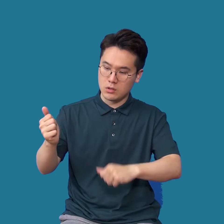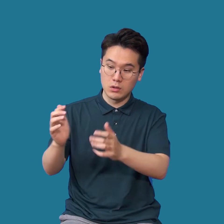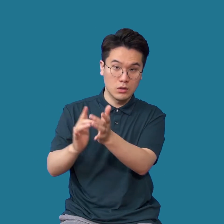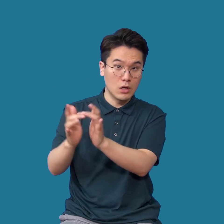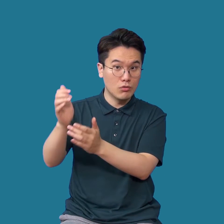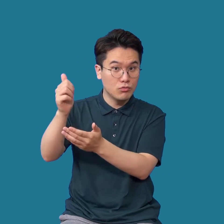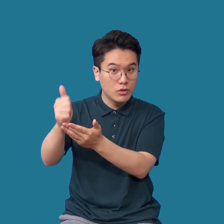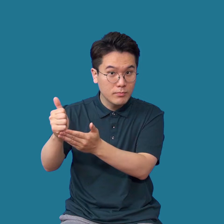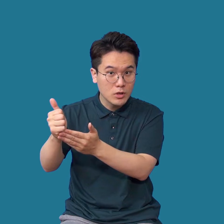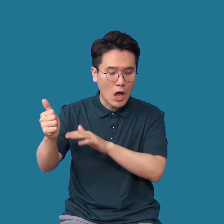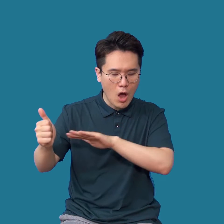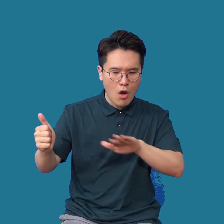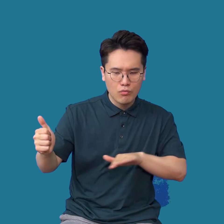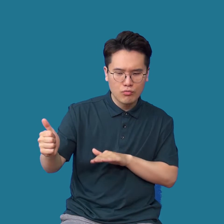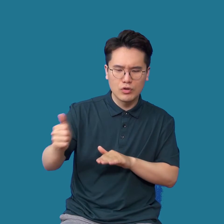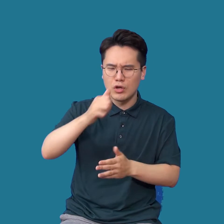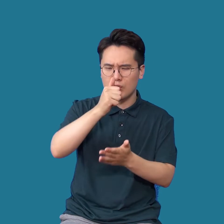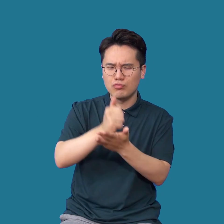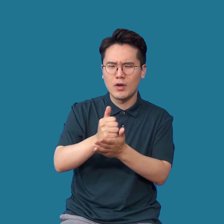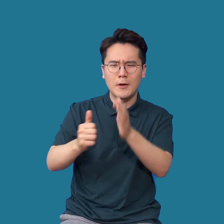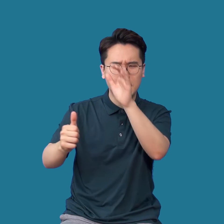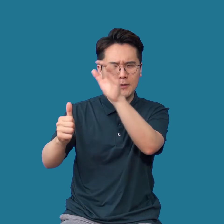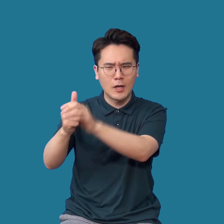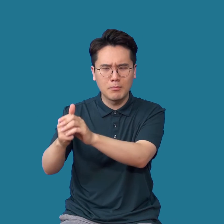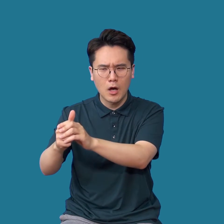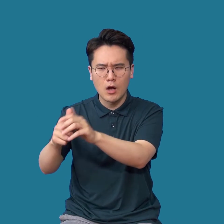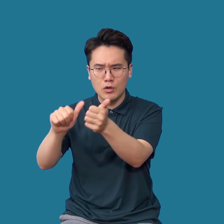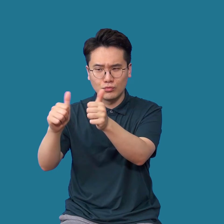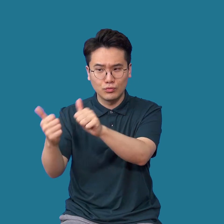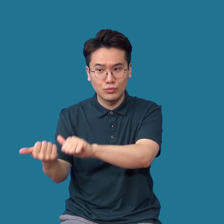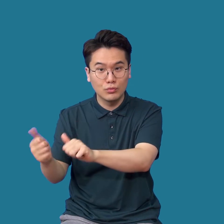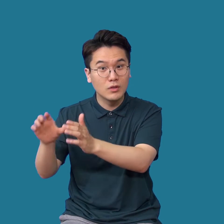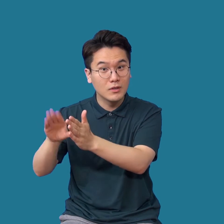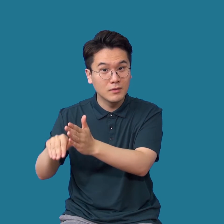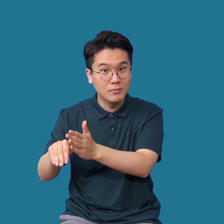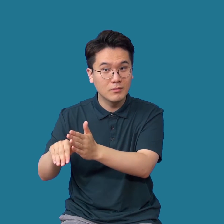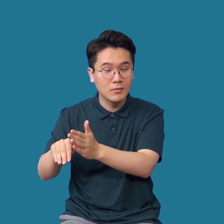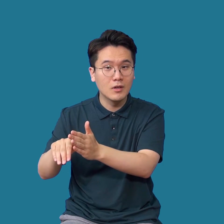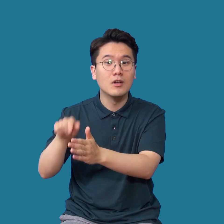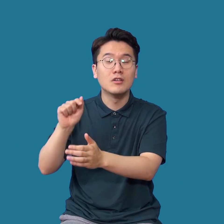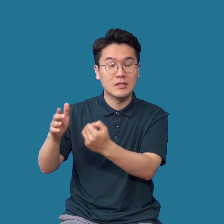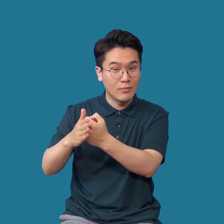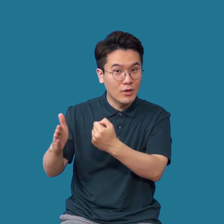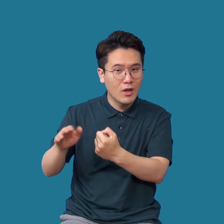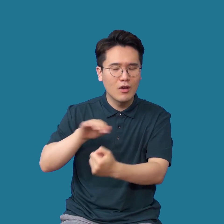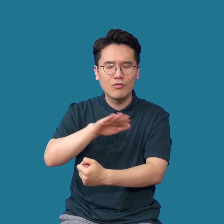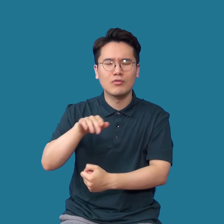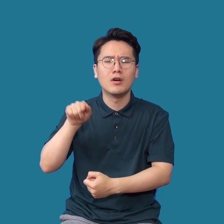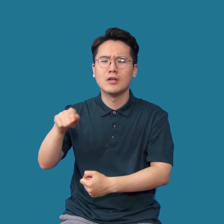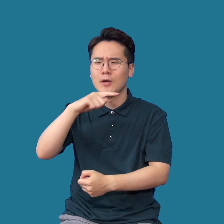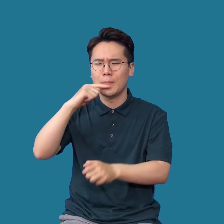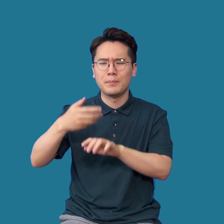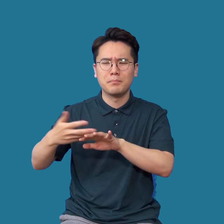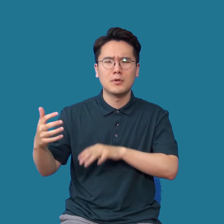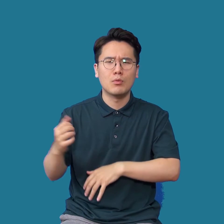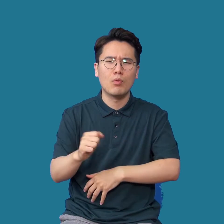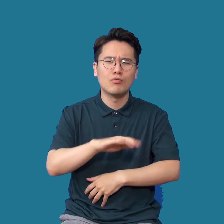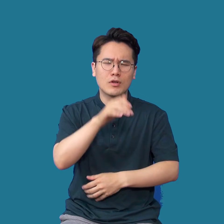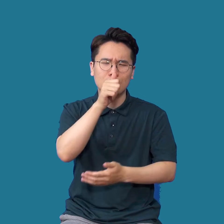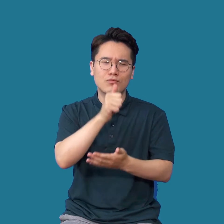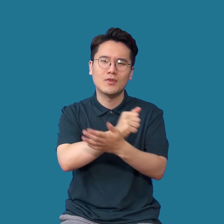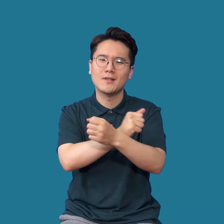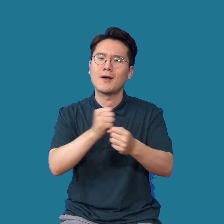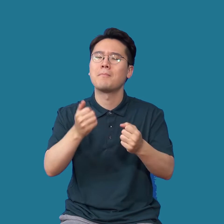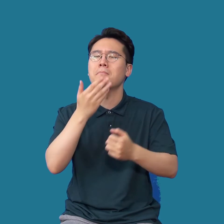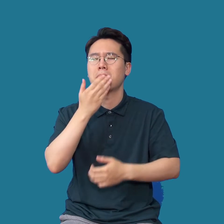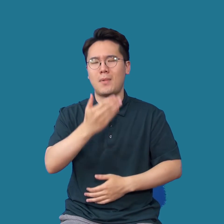우리는 그 피로 우리 죄사함을 얼마든지 받을 수 있습니다. 또 그럴 뿐 아니라 예수님이